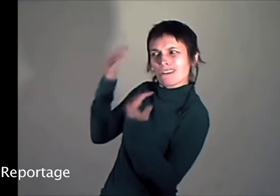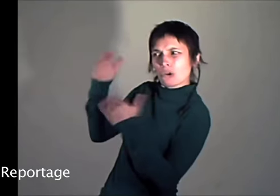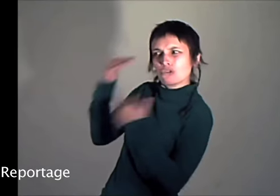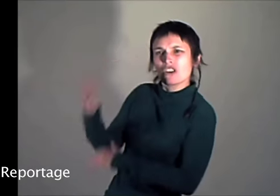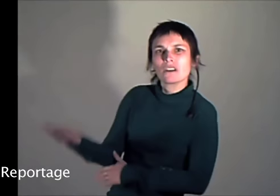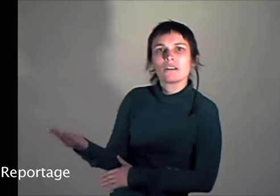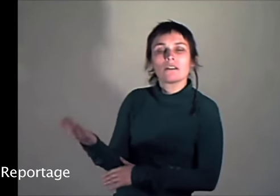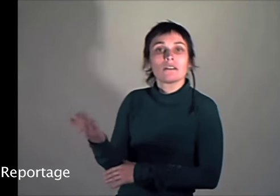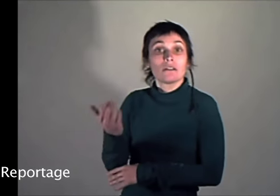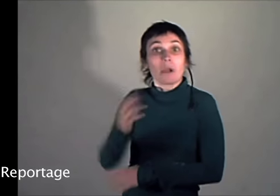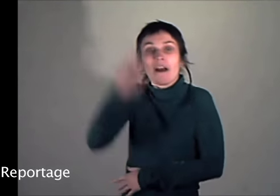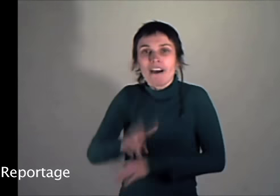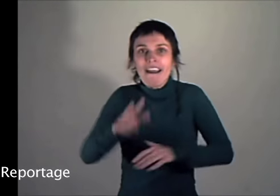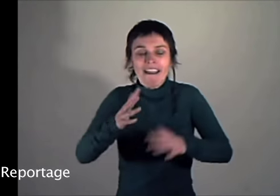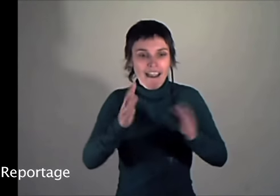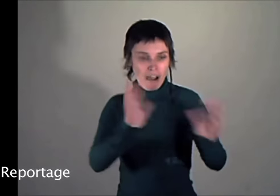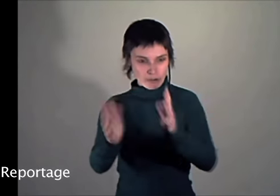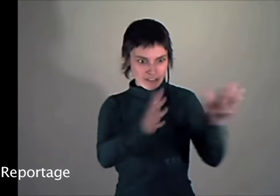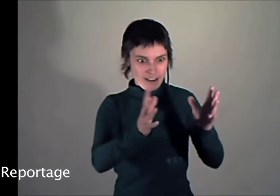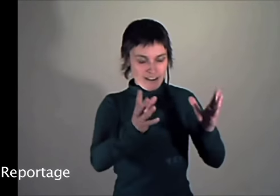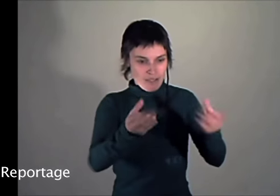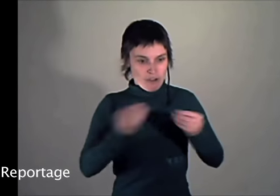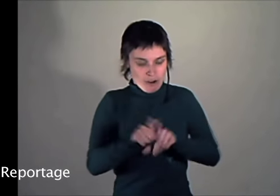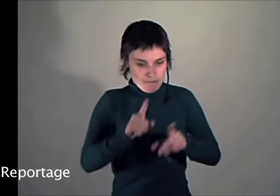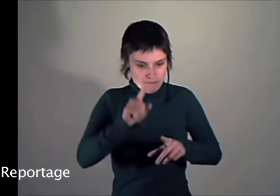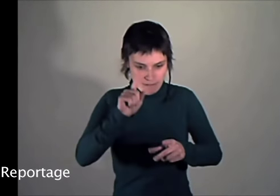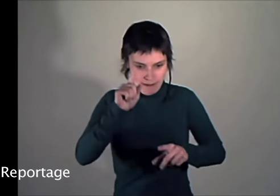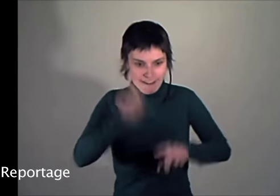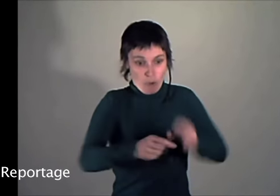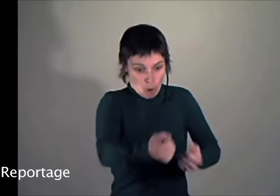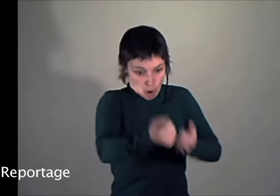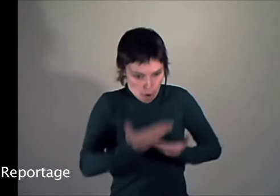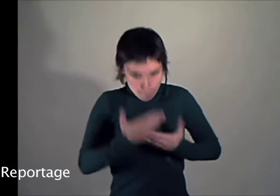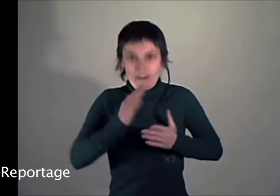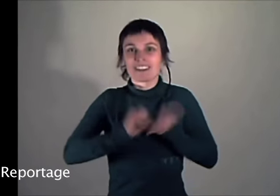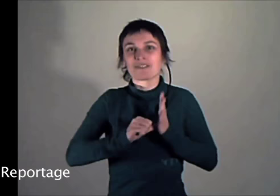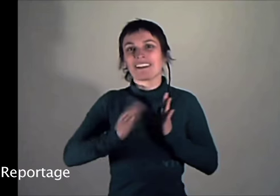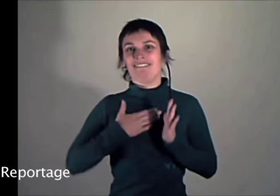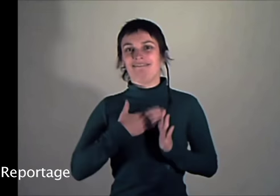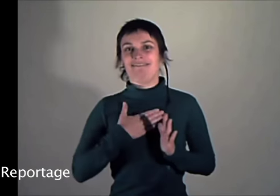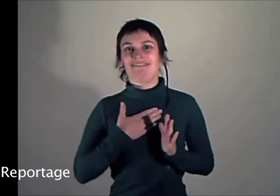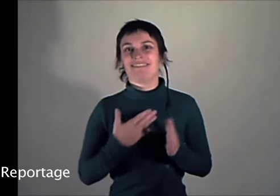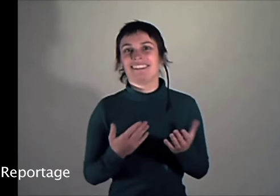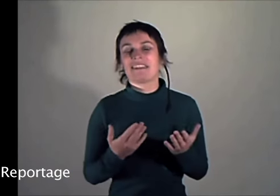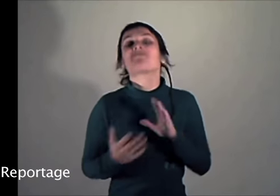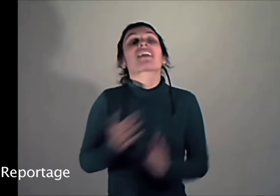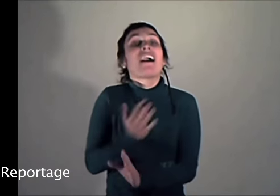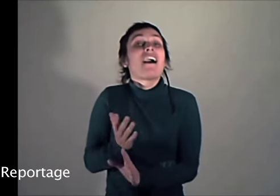connaissais pas, des fois, ils me comprenaient pas, ça dépendait. Ils croyaient que j'étais étrangère, enfin, ça dépendait. Et